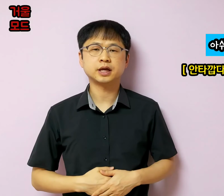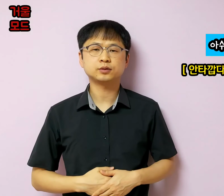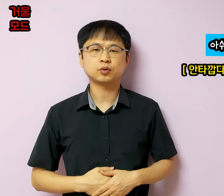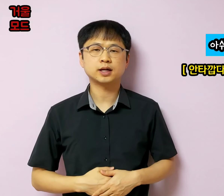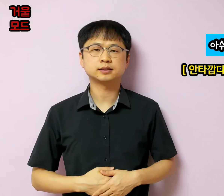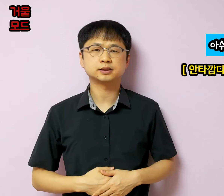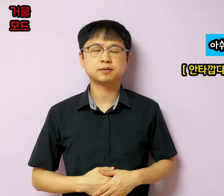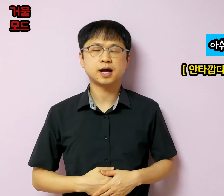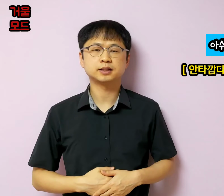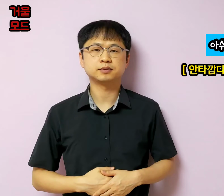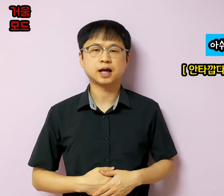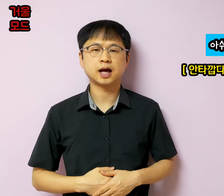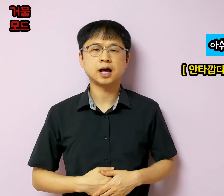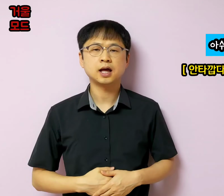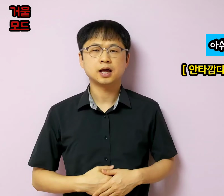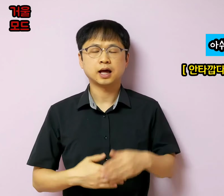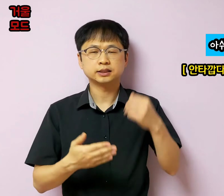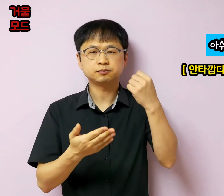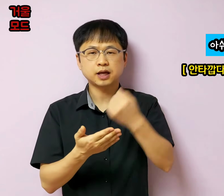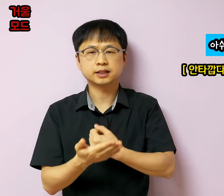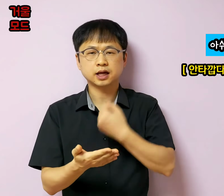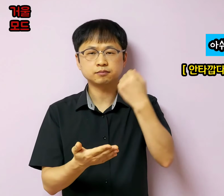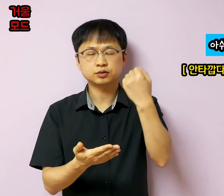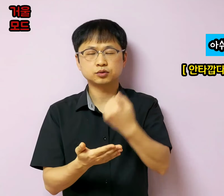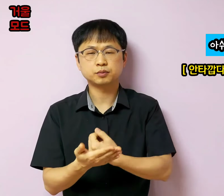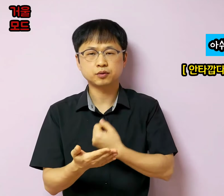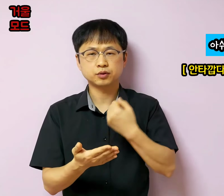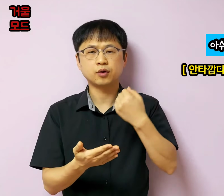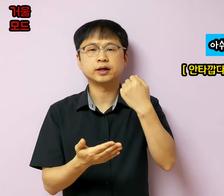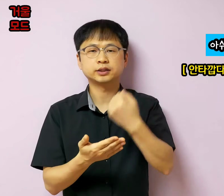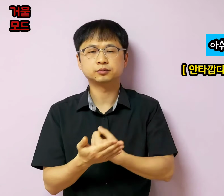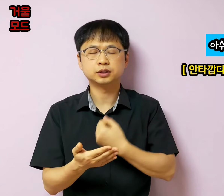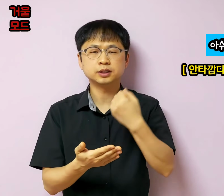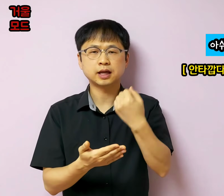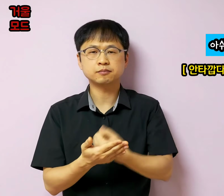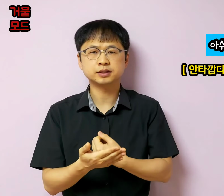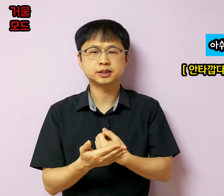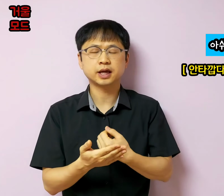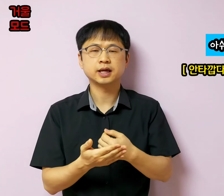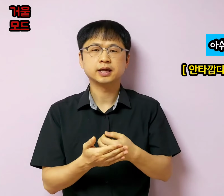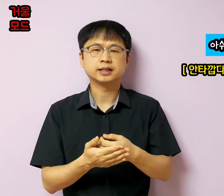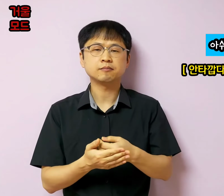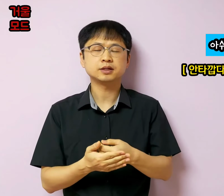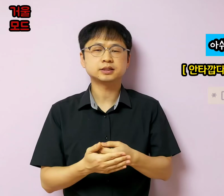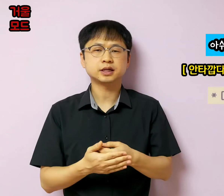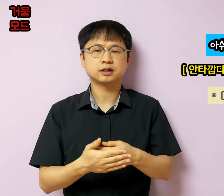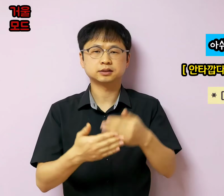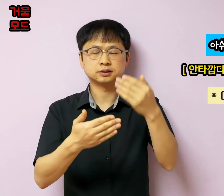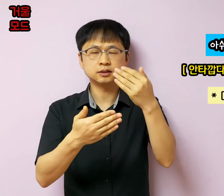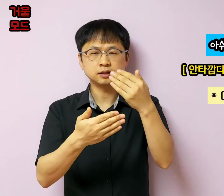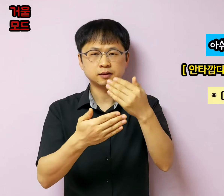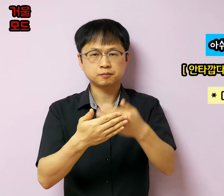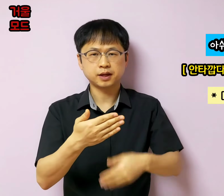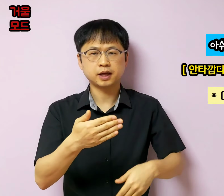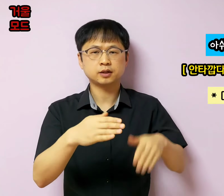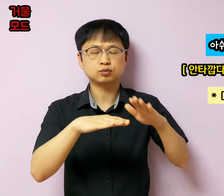채 돌아서지만입니다. 아쉽다, 안타깝다 수는 배웠고요. 아쉬움을 남긴 채라는 것은